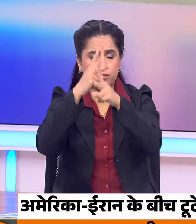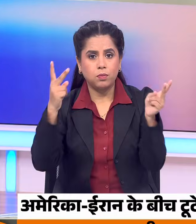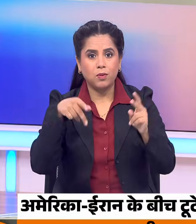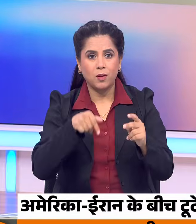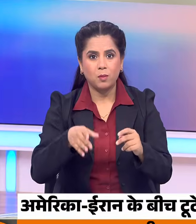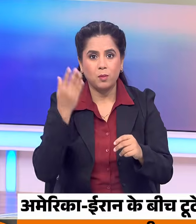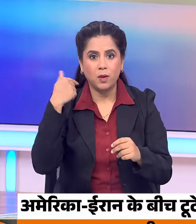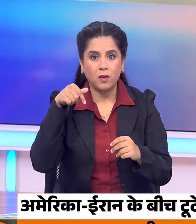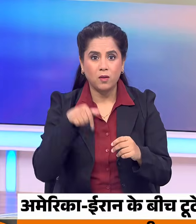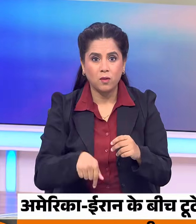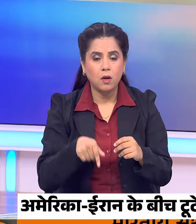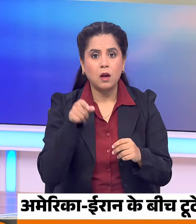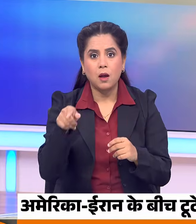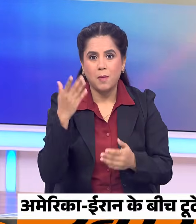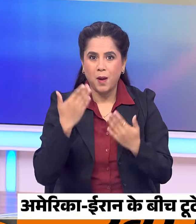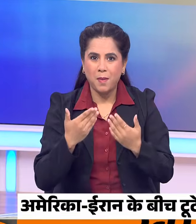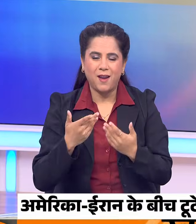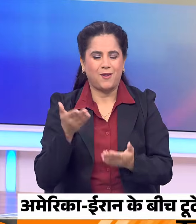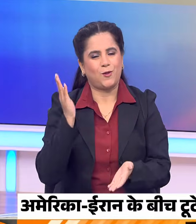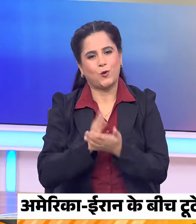टूटने का बढ़ा खतरा।